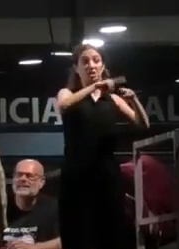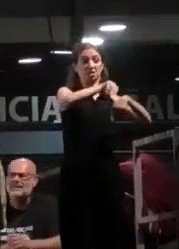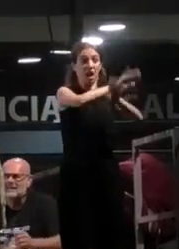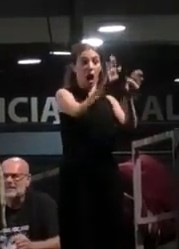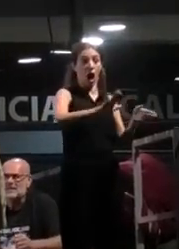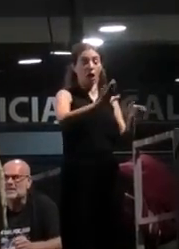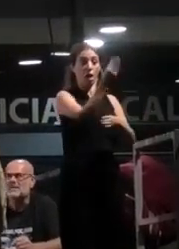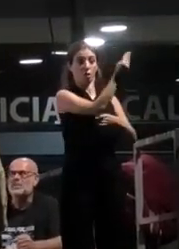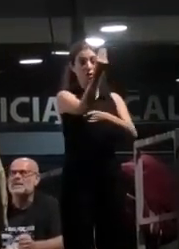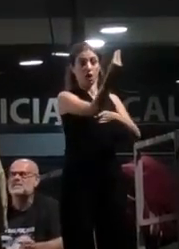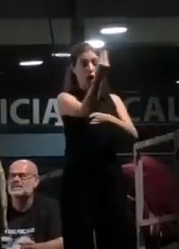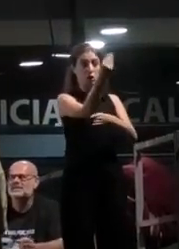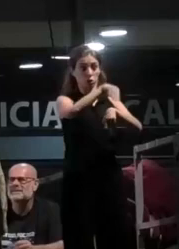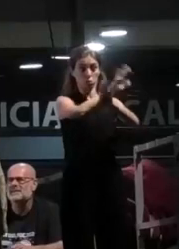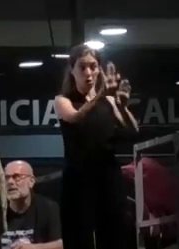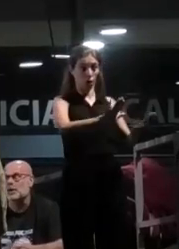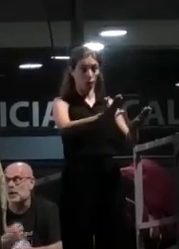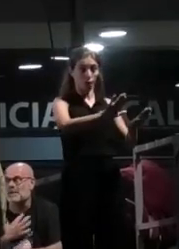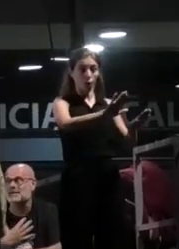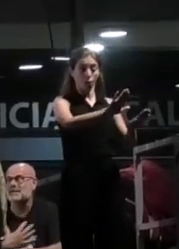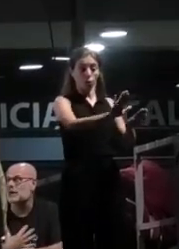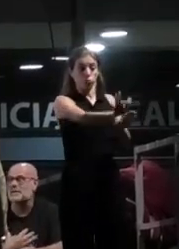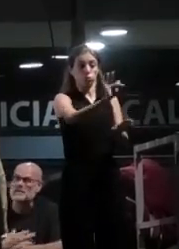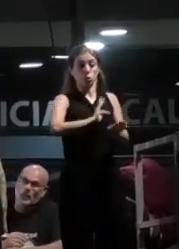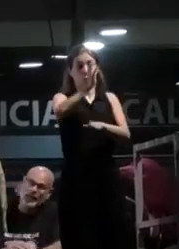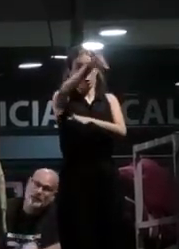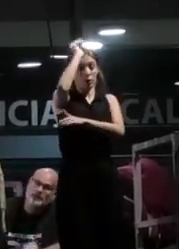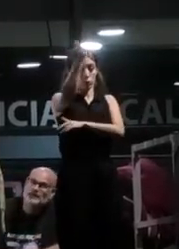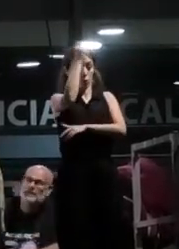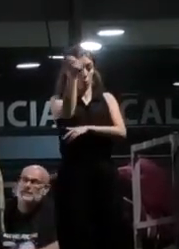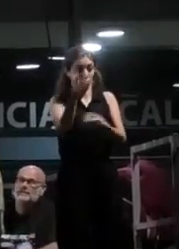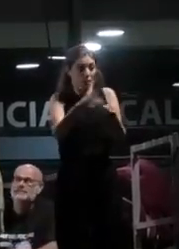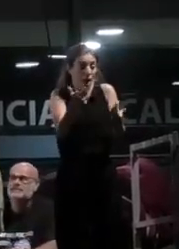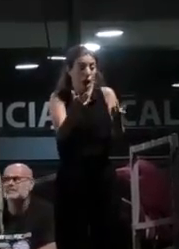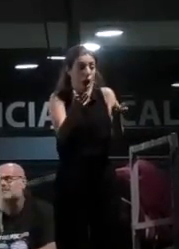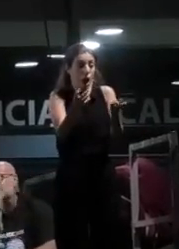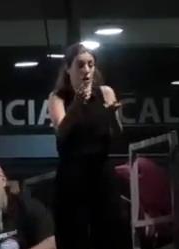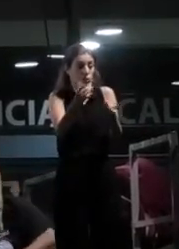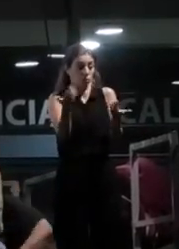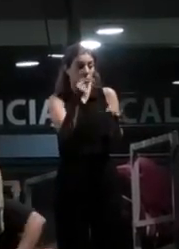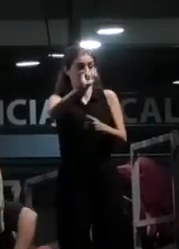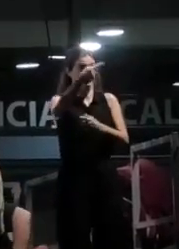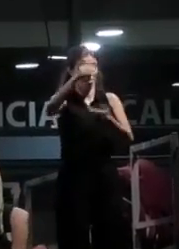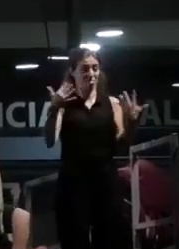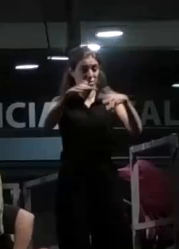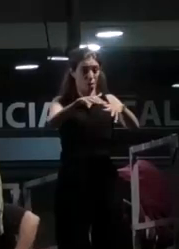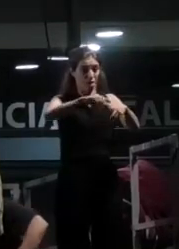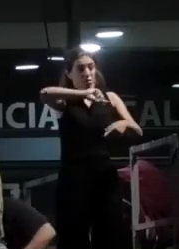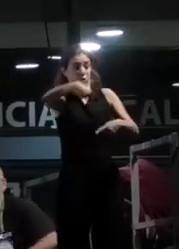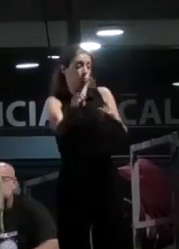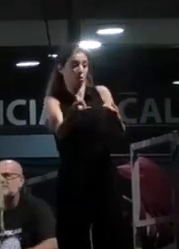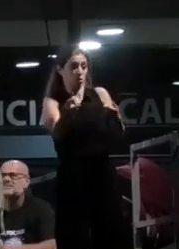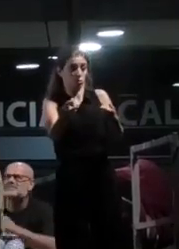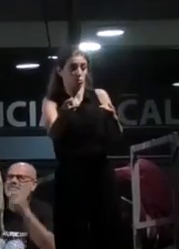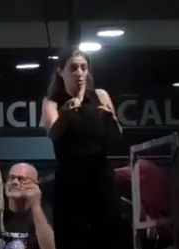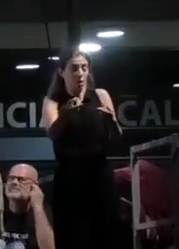als geganters i geganteres que havien participat a la primera trobada de gegants de Cambrils. Però ens